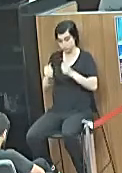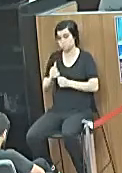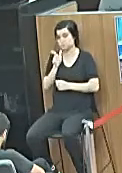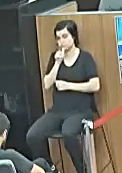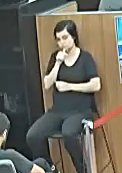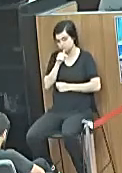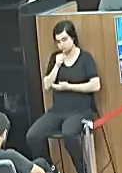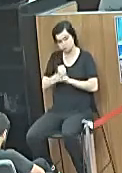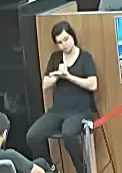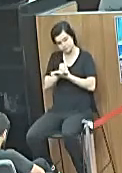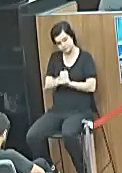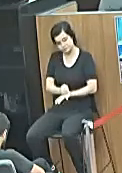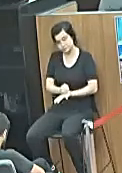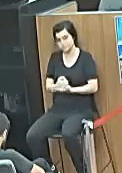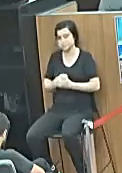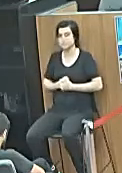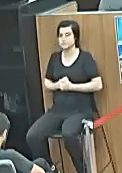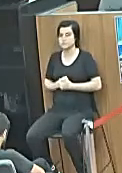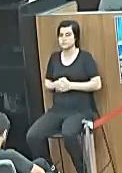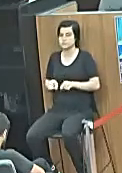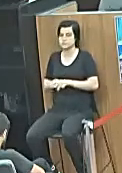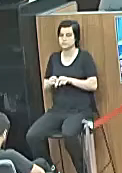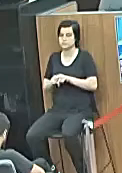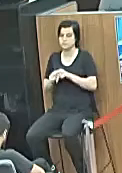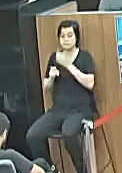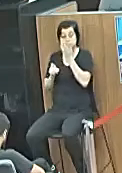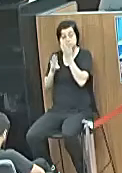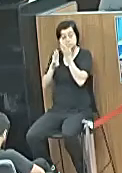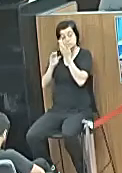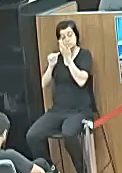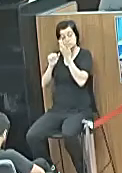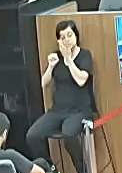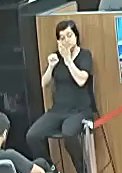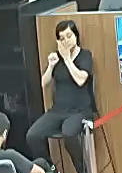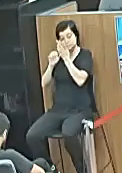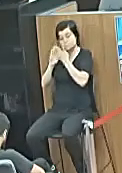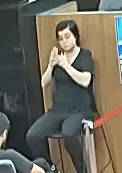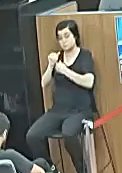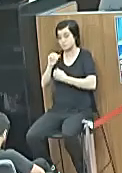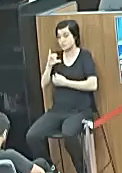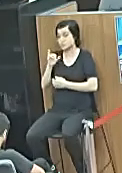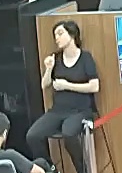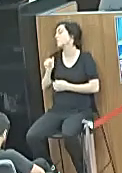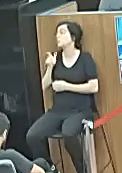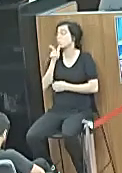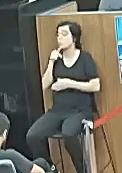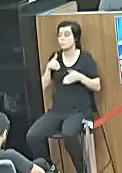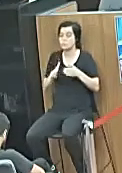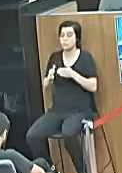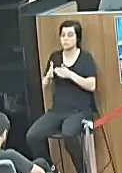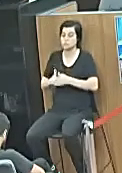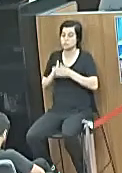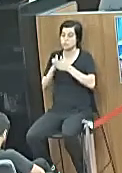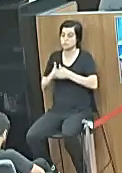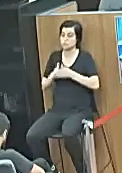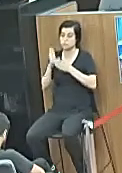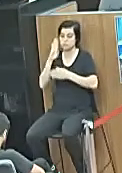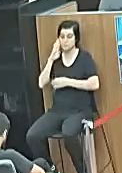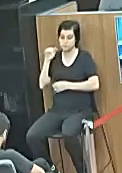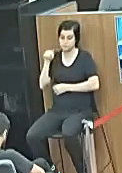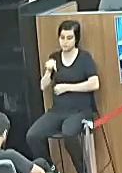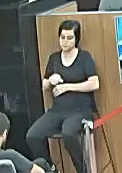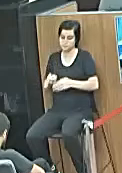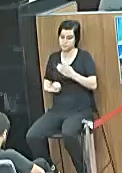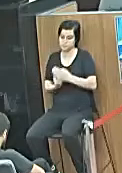0 91 as bacias dos respectivos rios doce para o peba e jequitinhonha criação no âmbito do programa